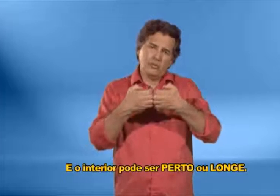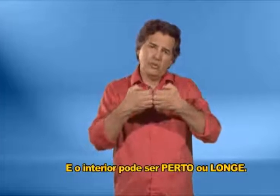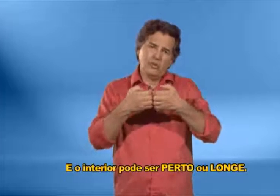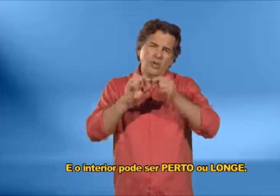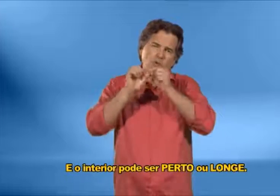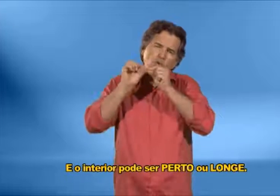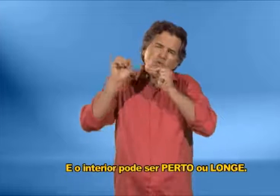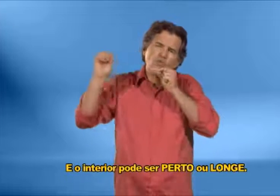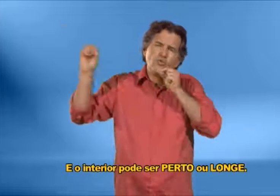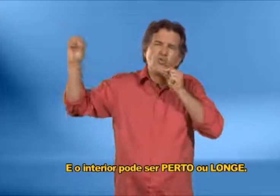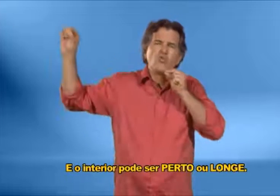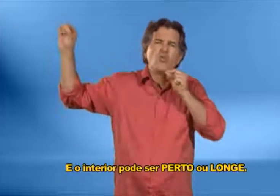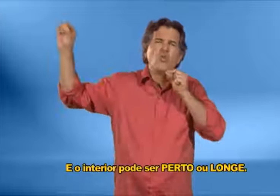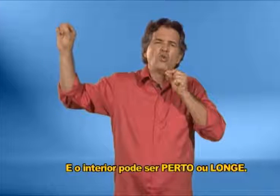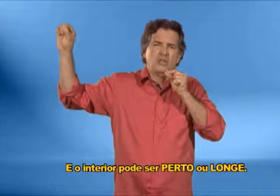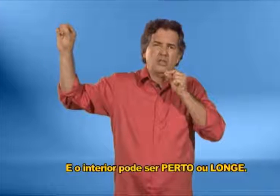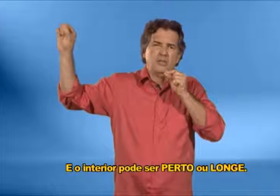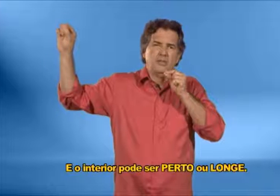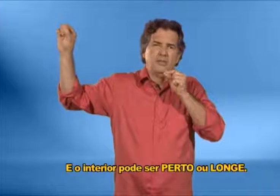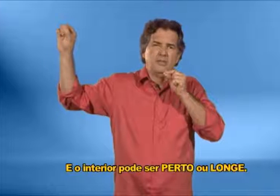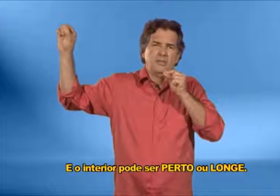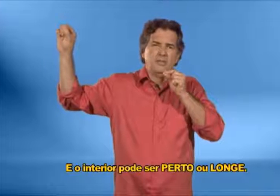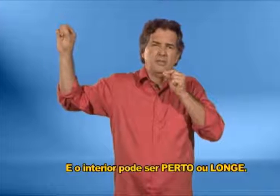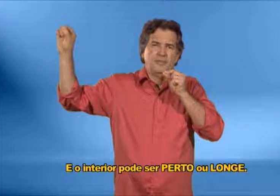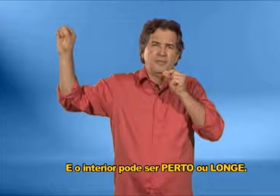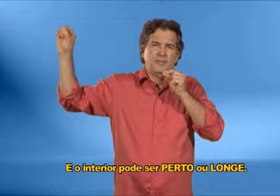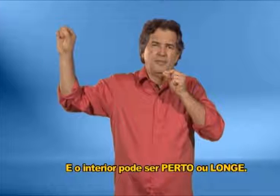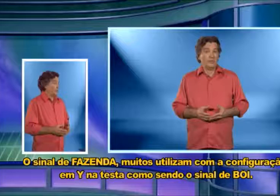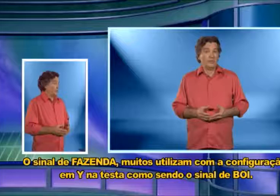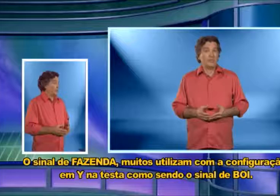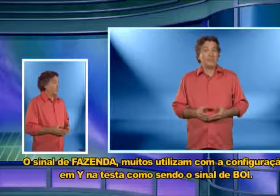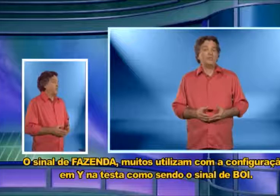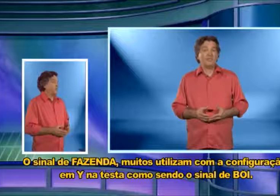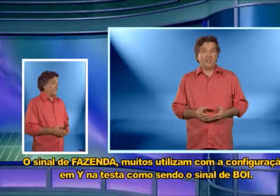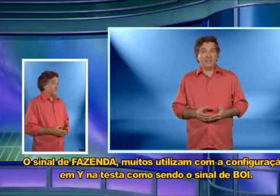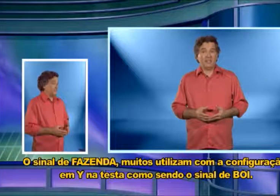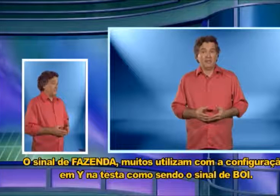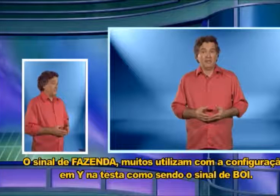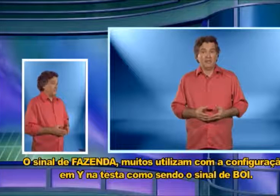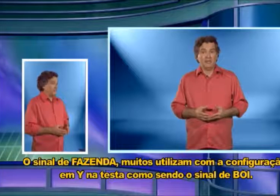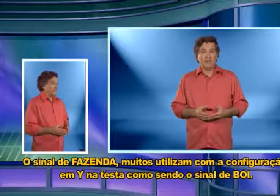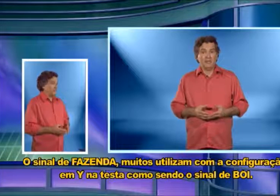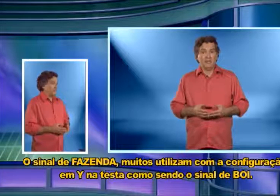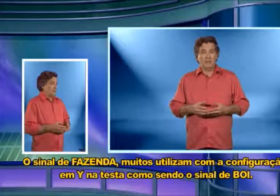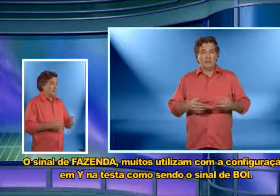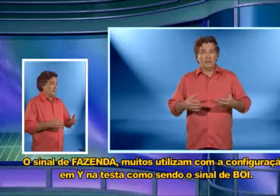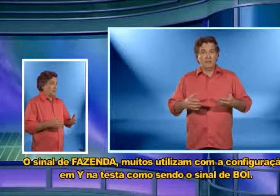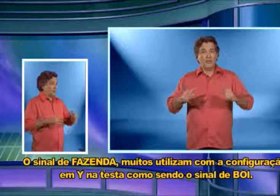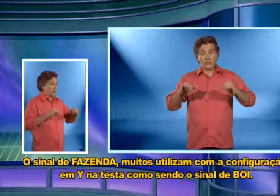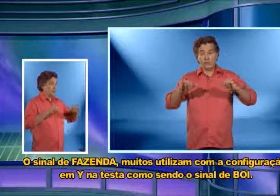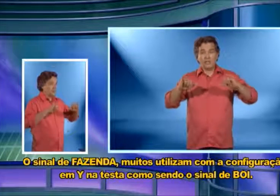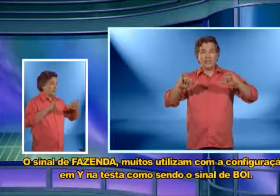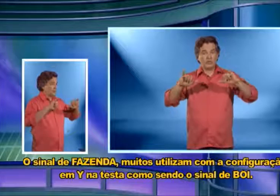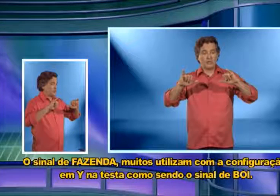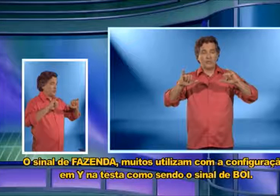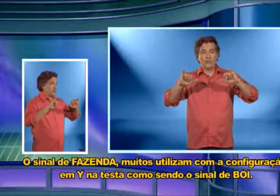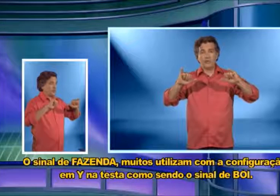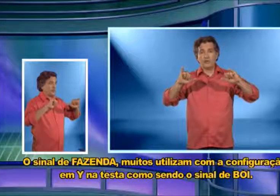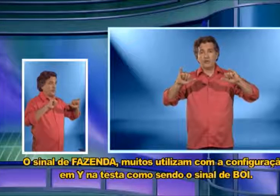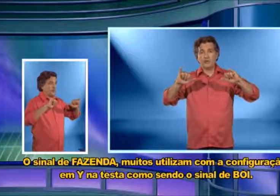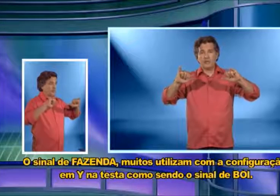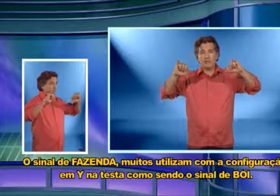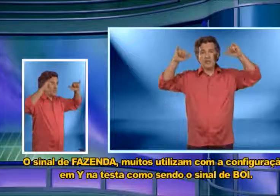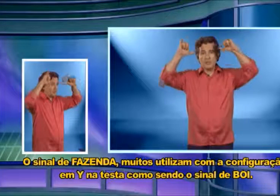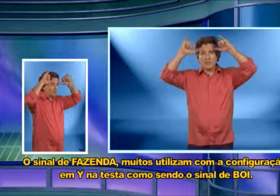perto ou longe. O sinal de fazenda, muitos utilizam